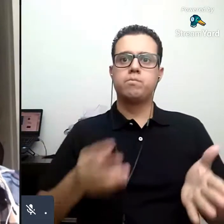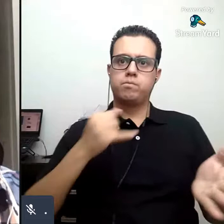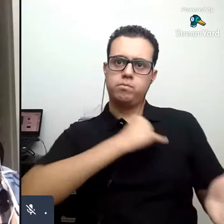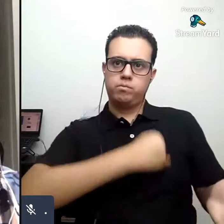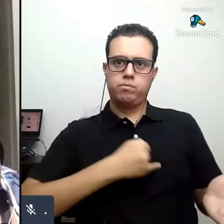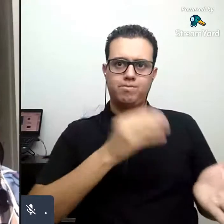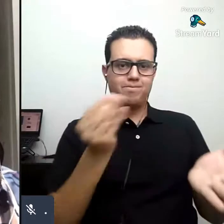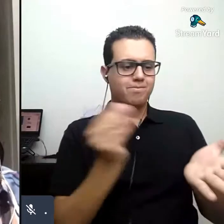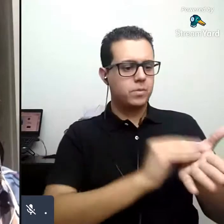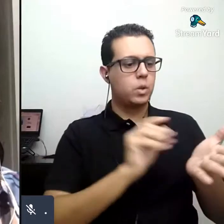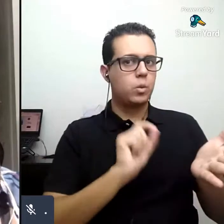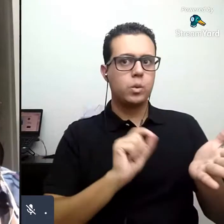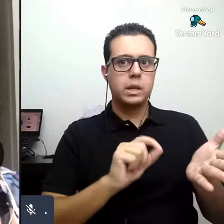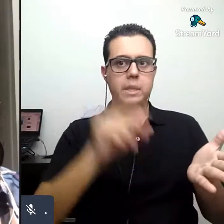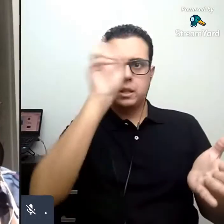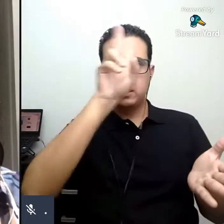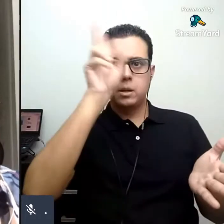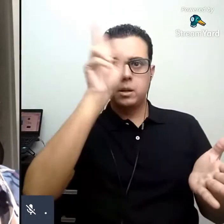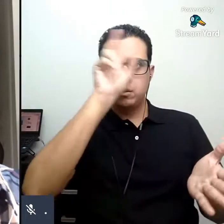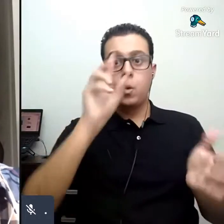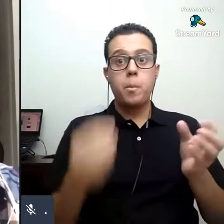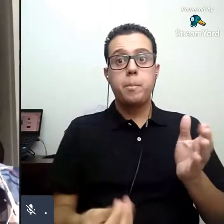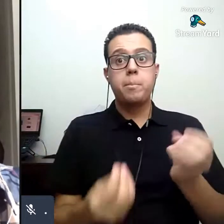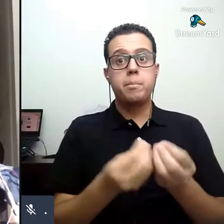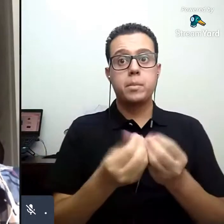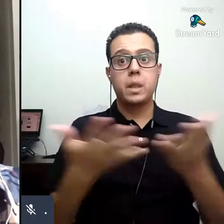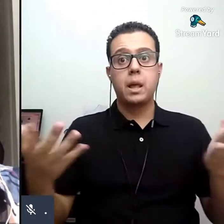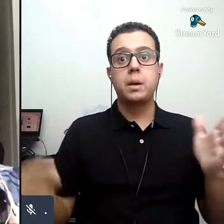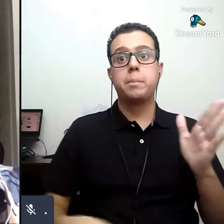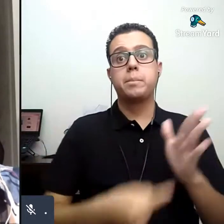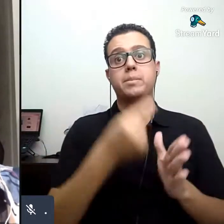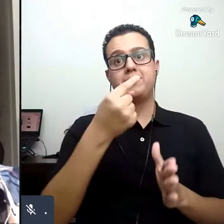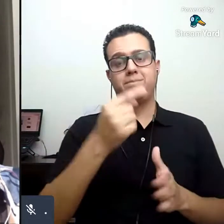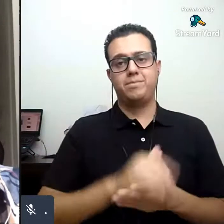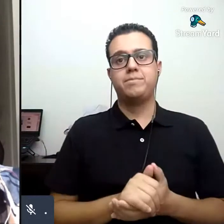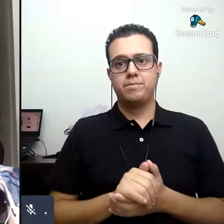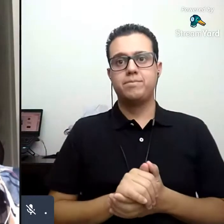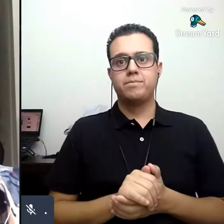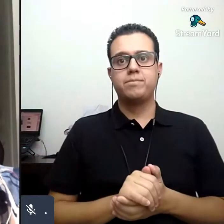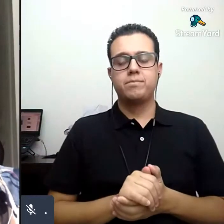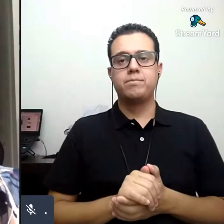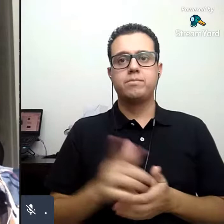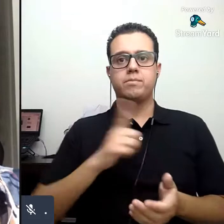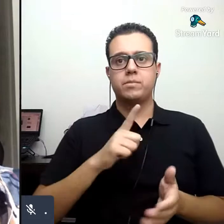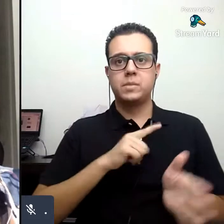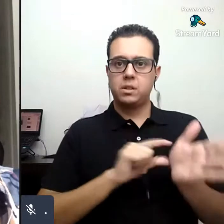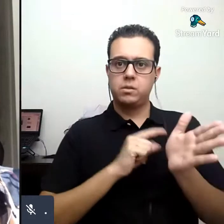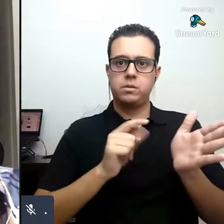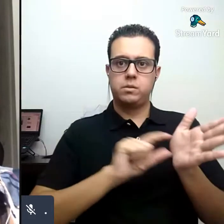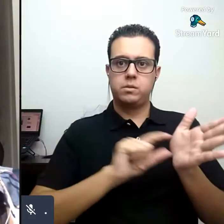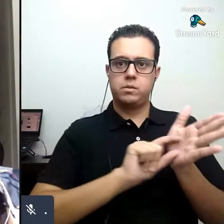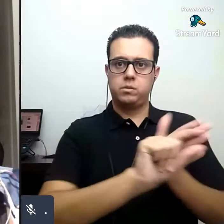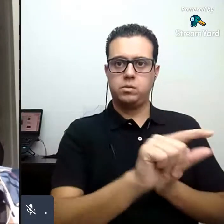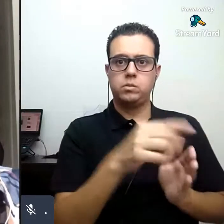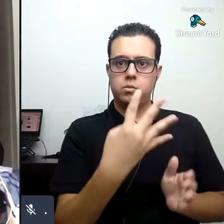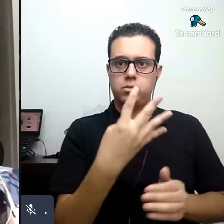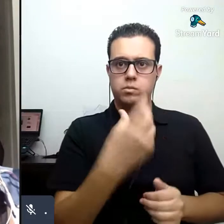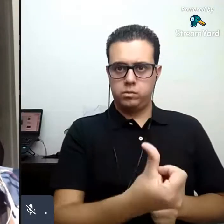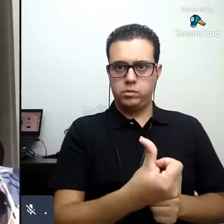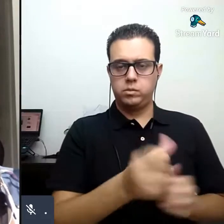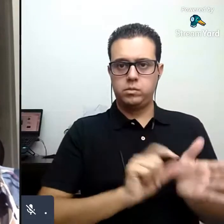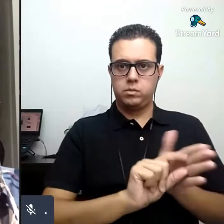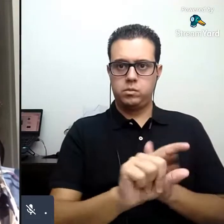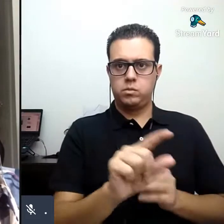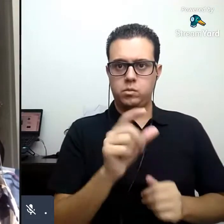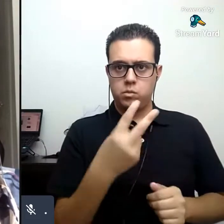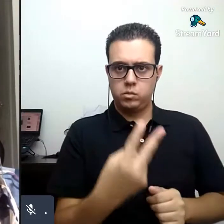o primeiro milagre, quando ele usa ali no versículo 46 do capítulo 2 que nós lemos.